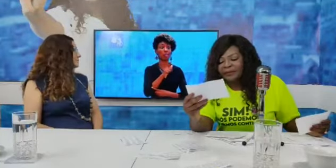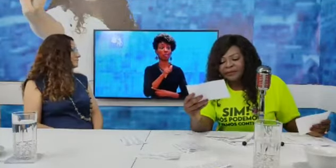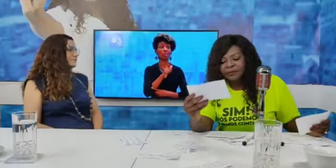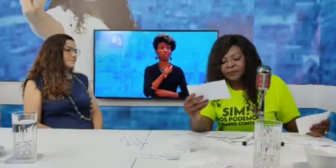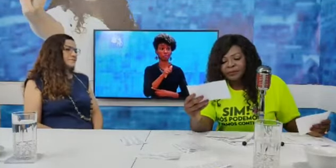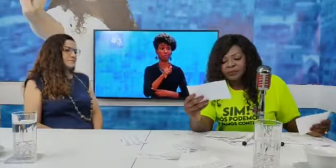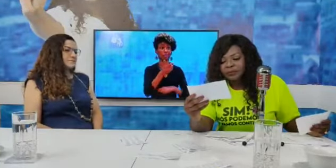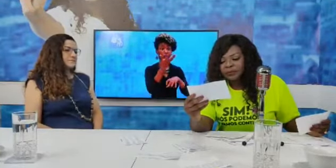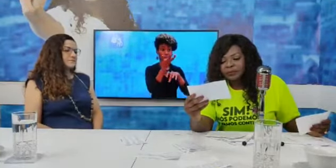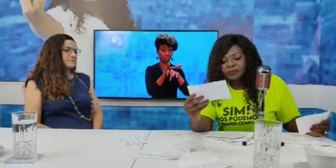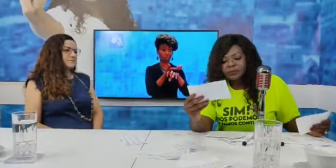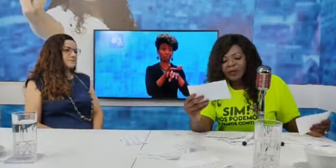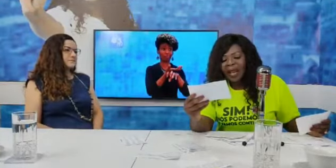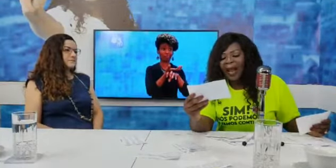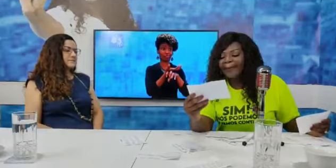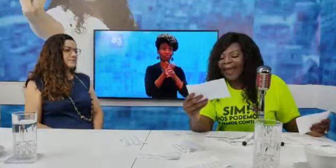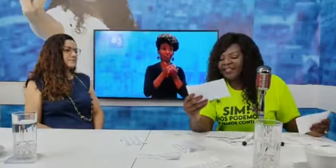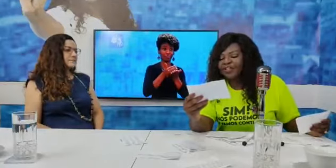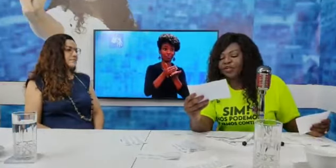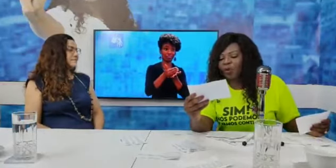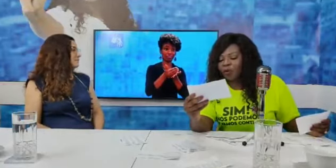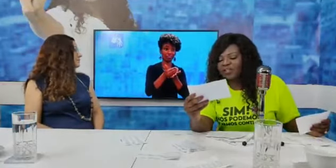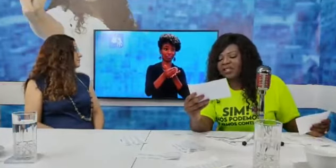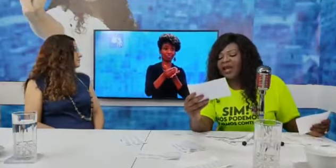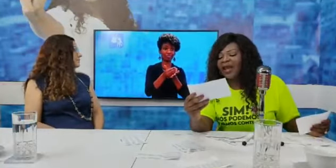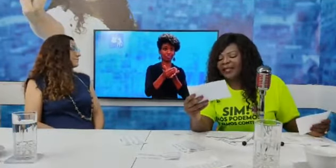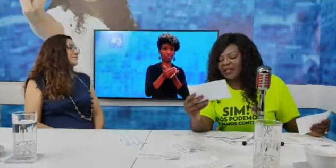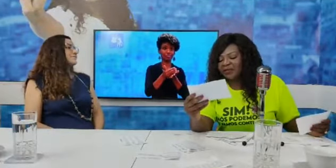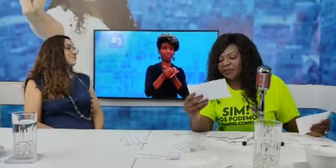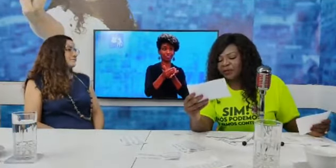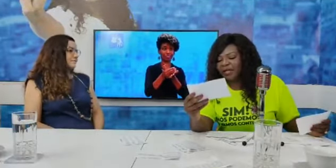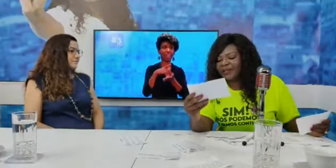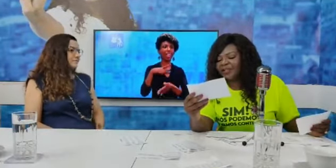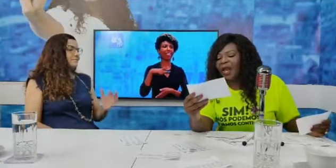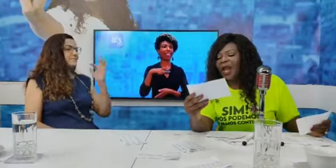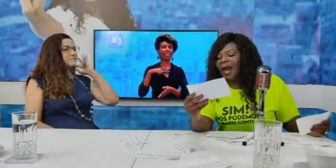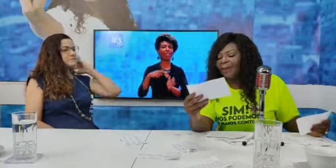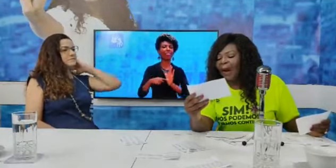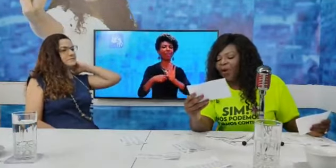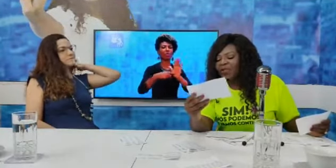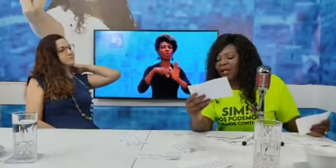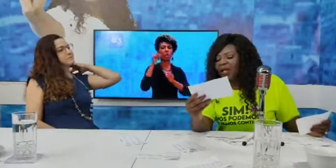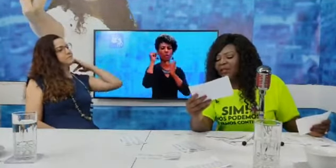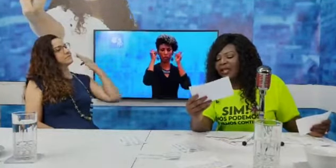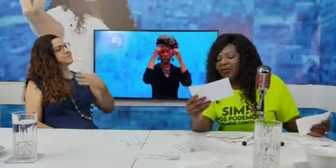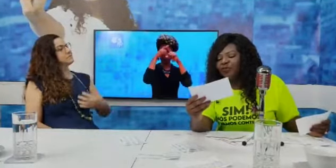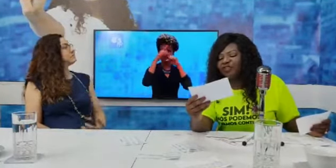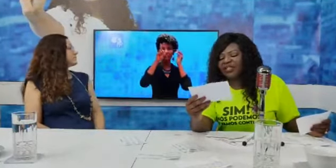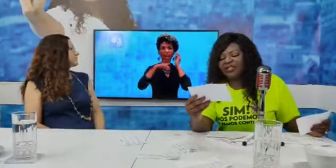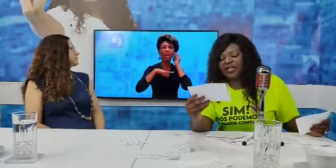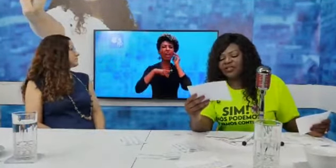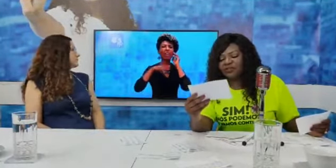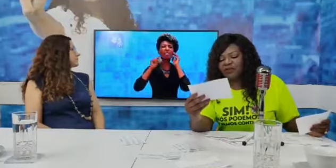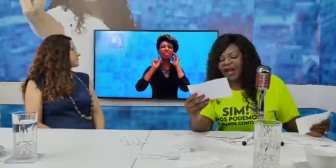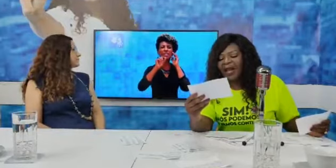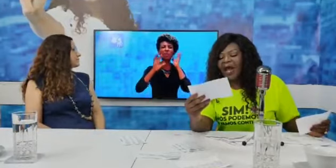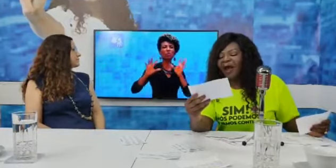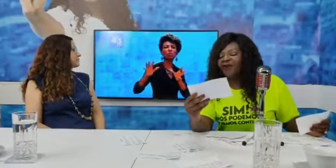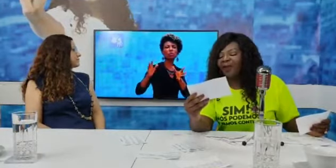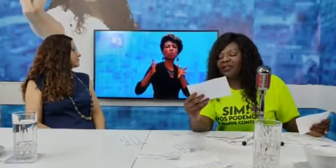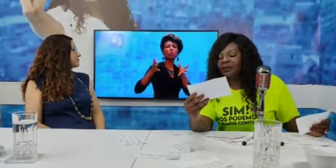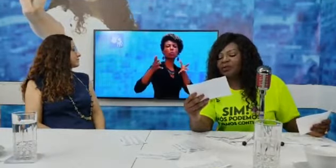matéria, a mestre trouxe essa dificuldade, a pauta. Temos que